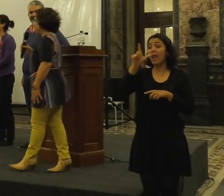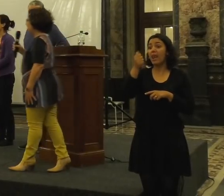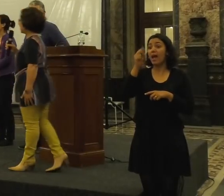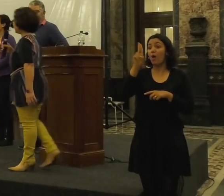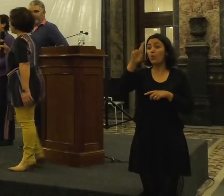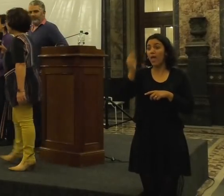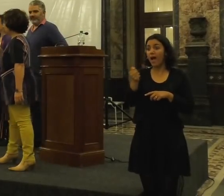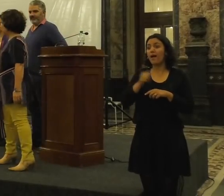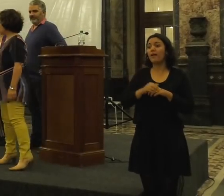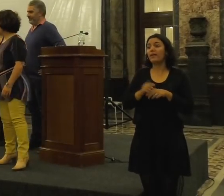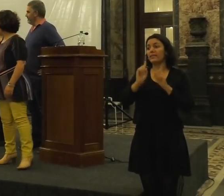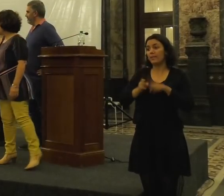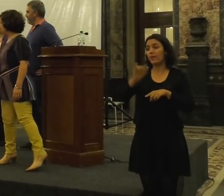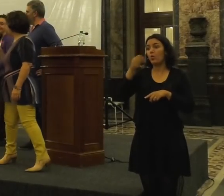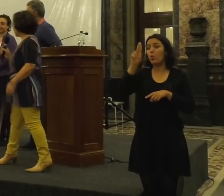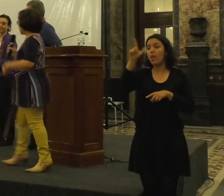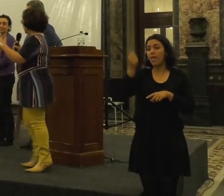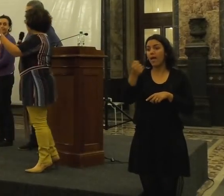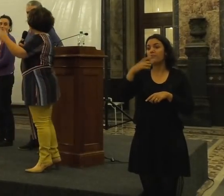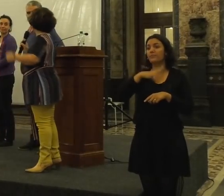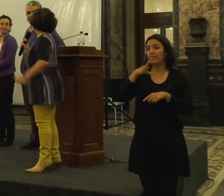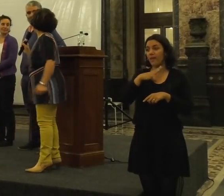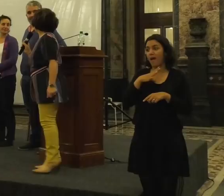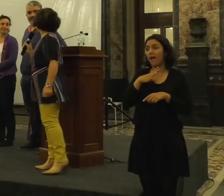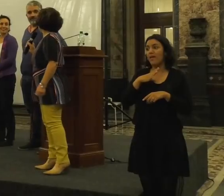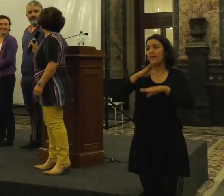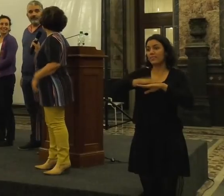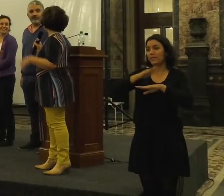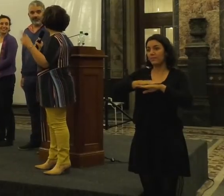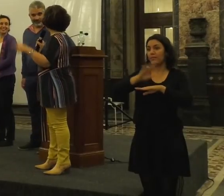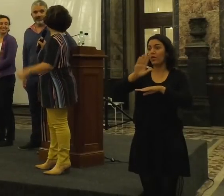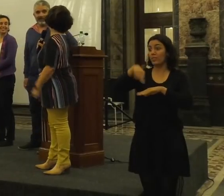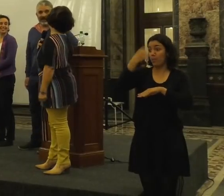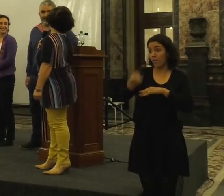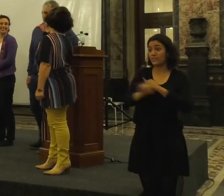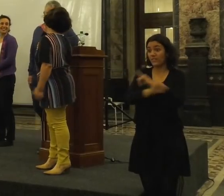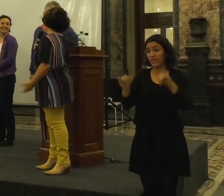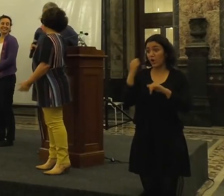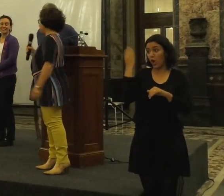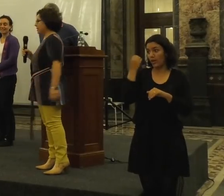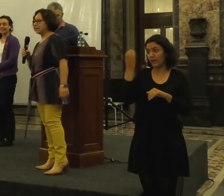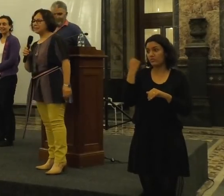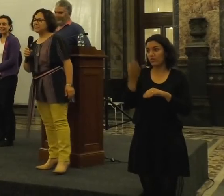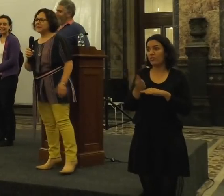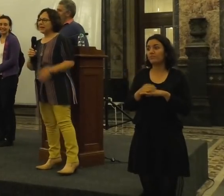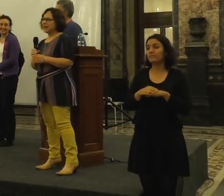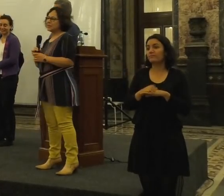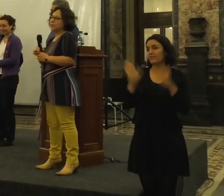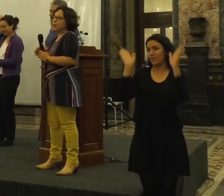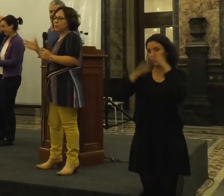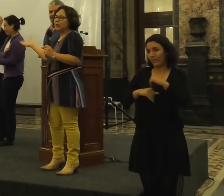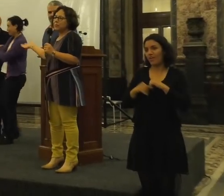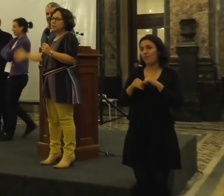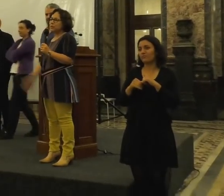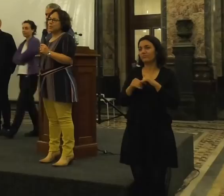faltan Ana Laura y Julia, que tienen encomendada la tarea post-congreso, van a estar antes allá y no pudieron venir. Así